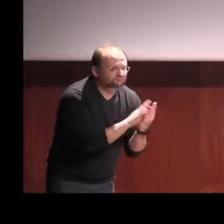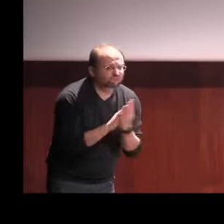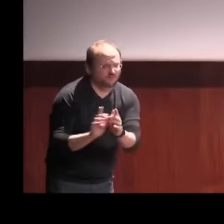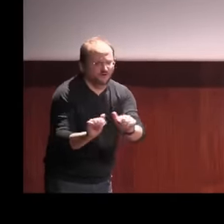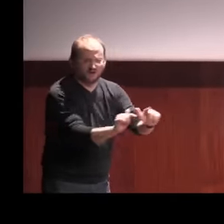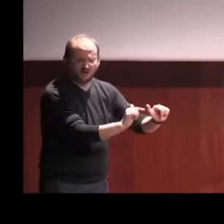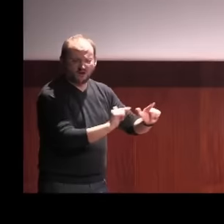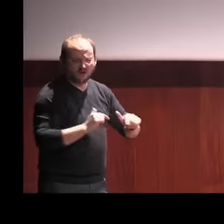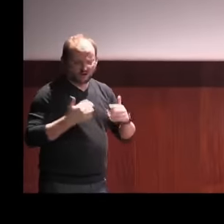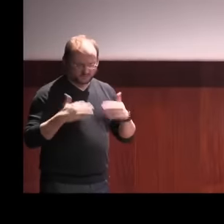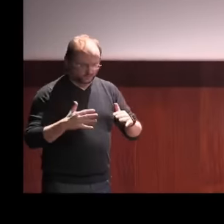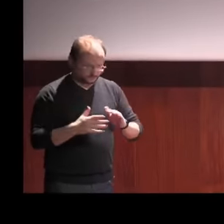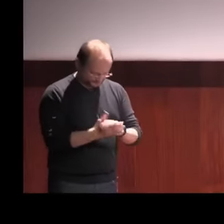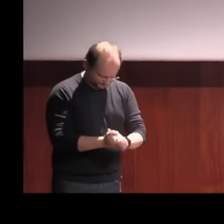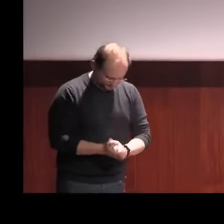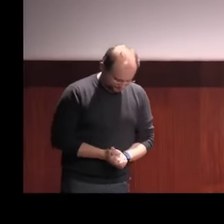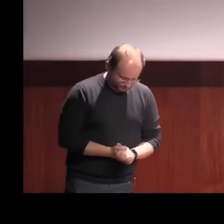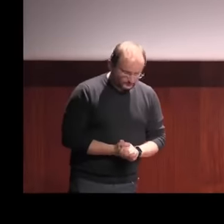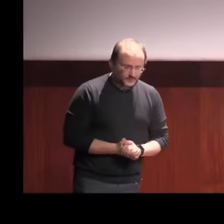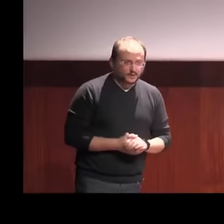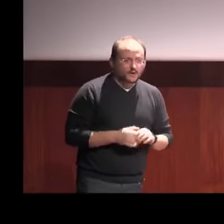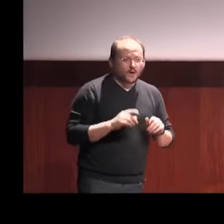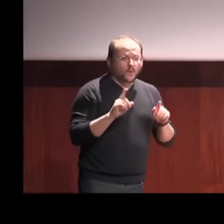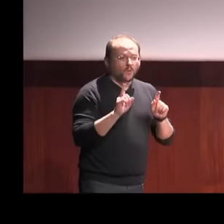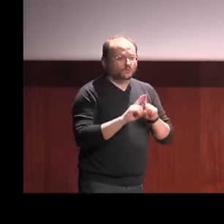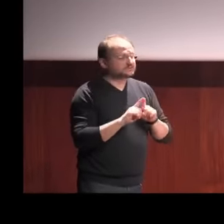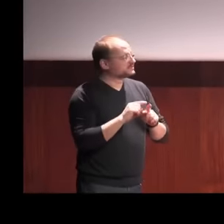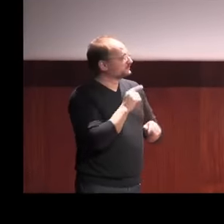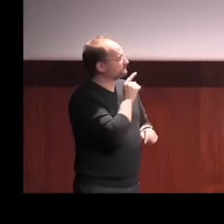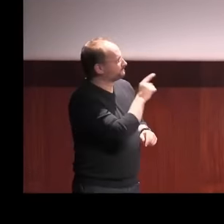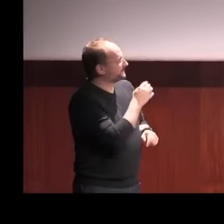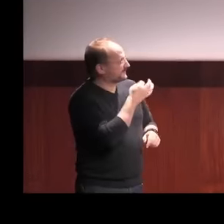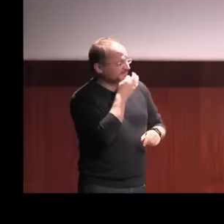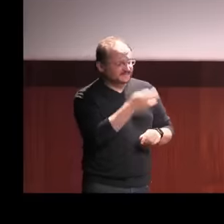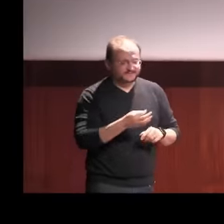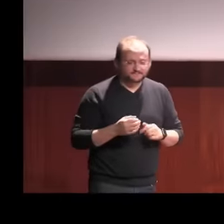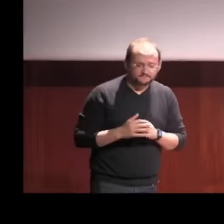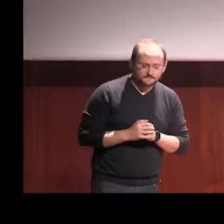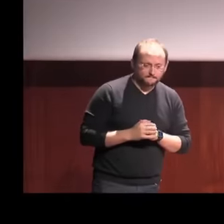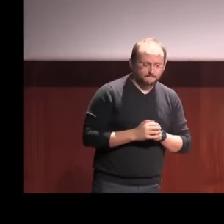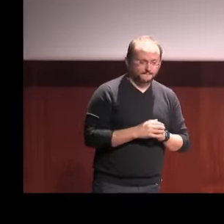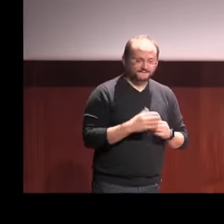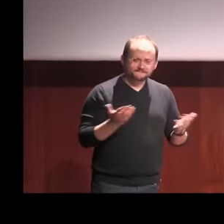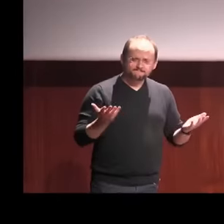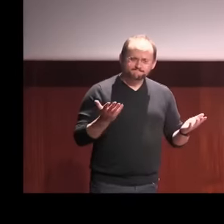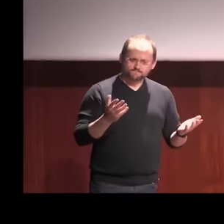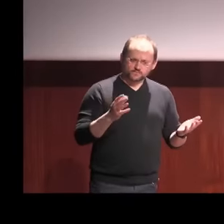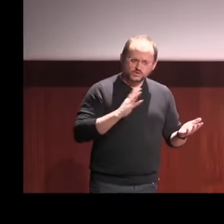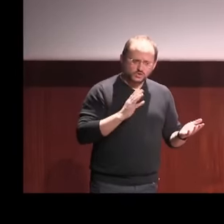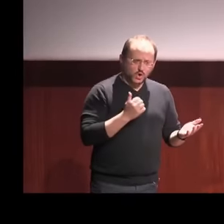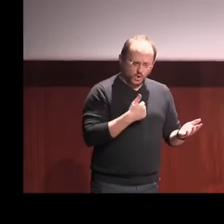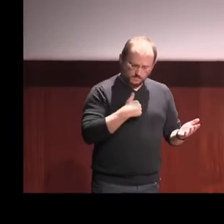à l'enseignement gratuit pour les sourds, mais la langue des signes existait, bien sûr, préexistait à l'abbé de Lépée.